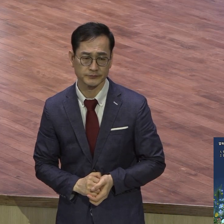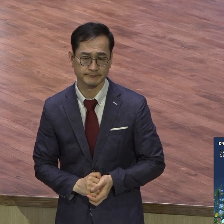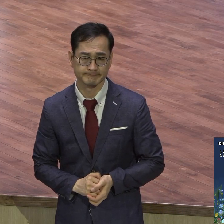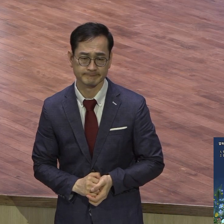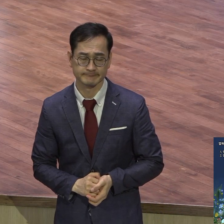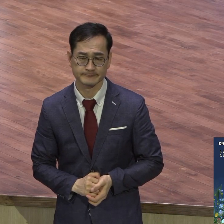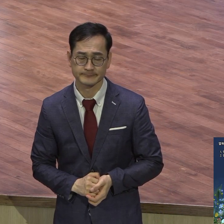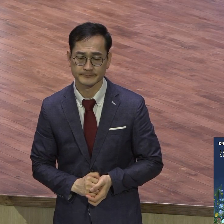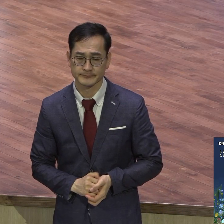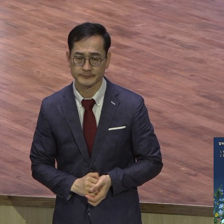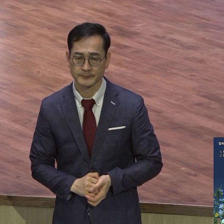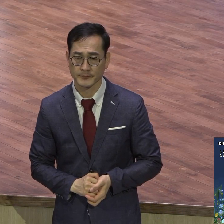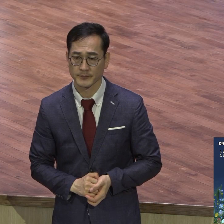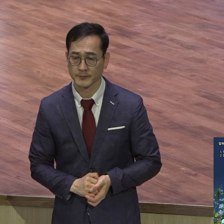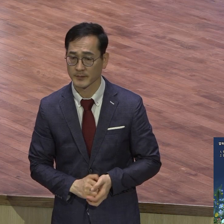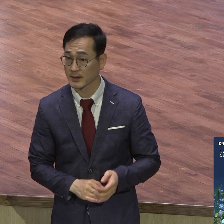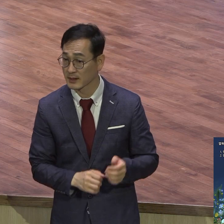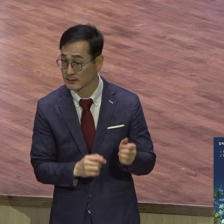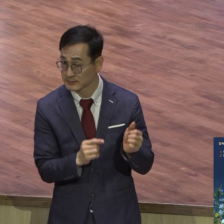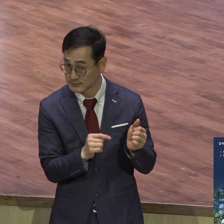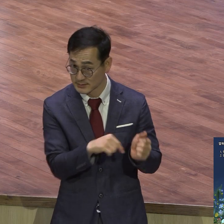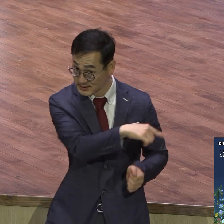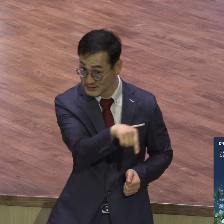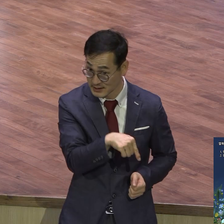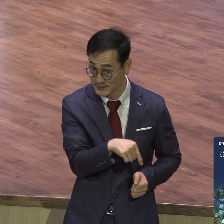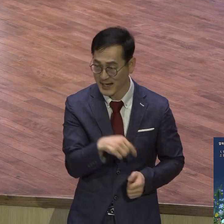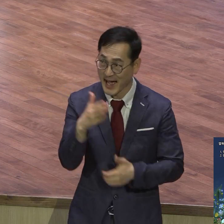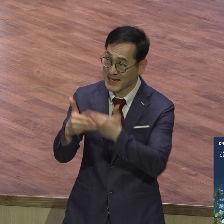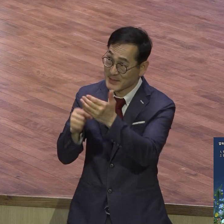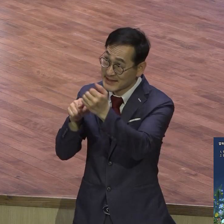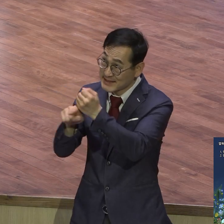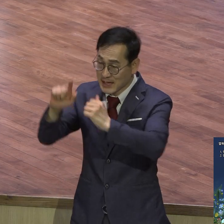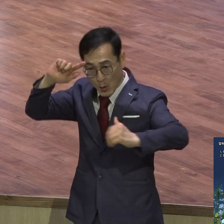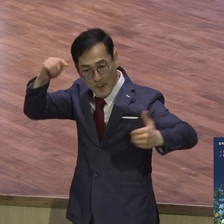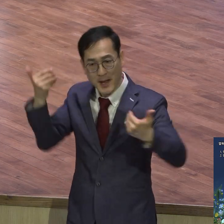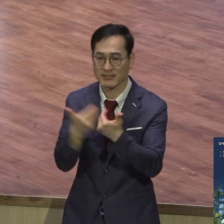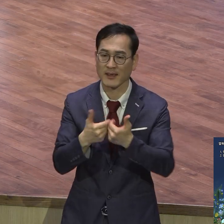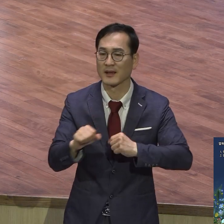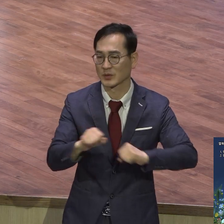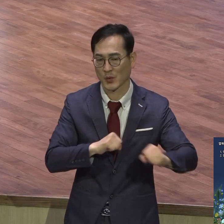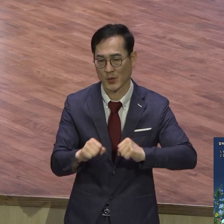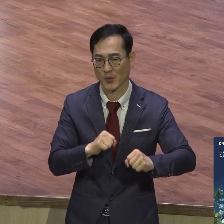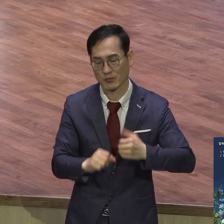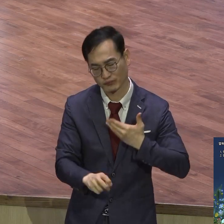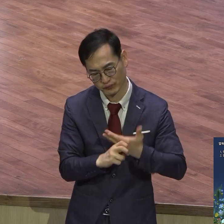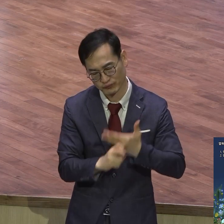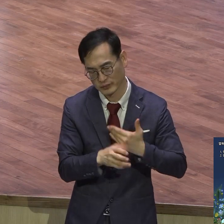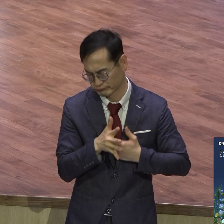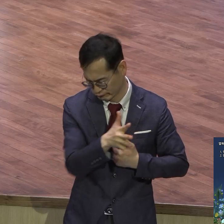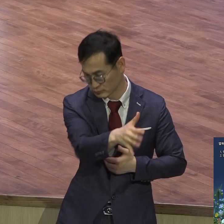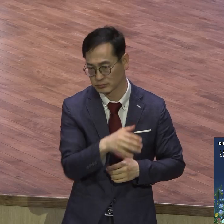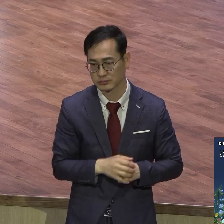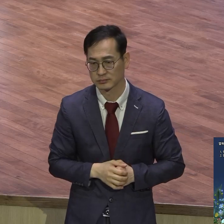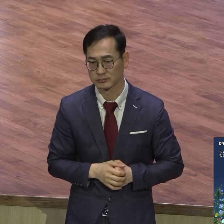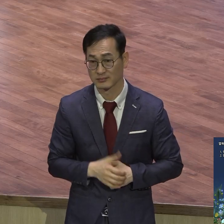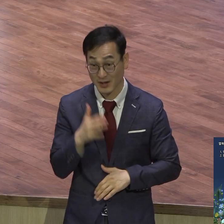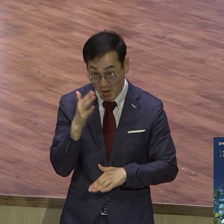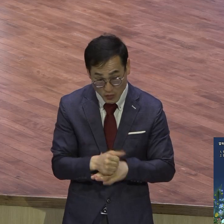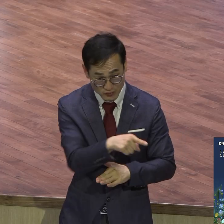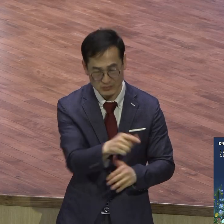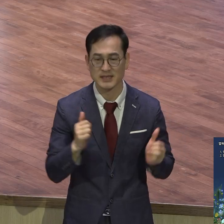한마디로 이들은요. 하나님의 뜻과는 정반대로 불법을 행하는 자들이 때문에 심판을